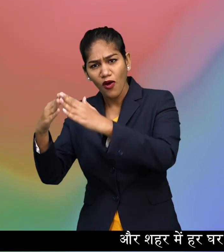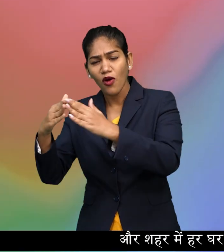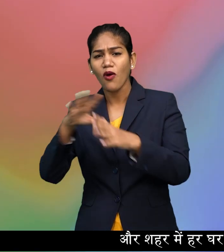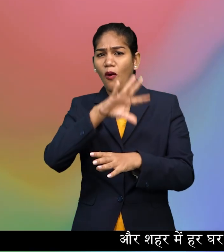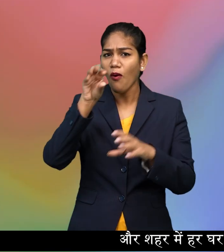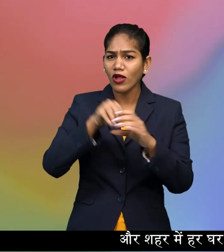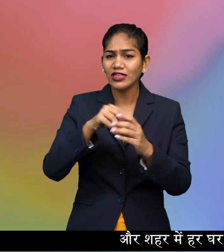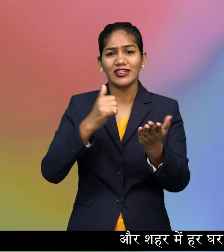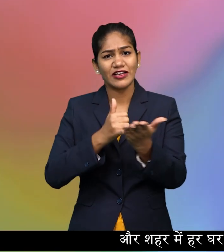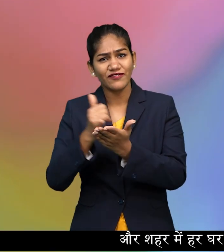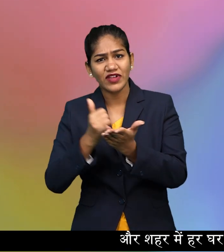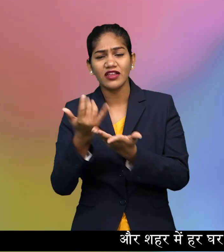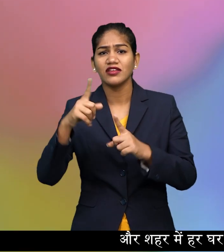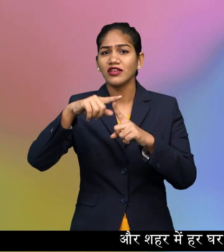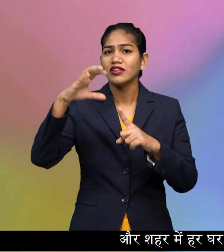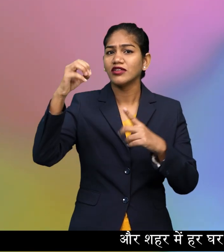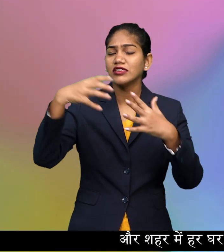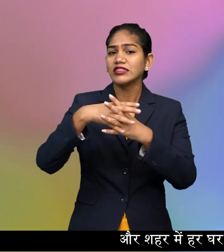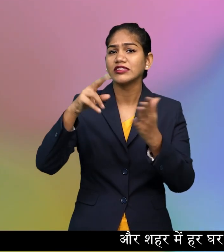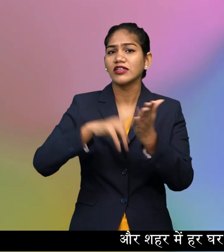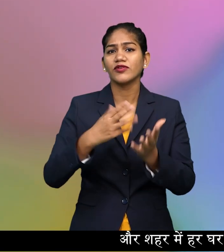वाले लोगों की संख्या का पता लगाते हैं।